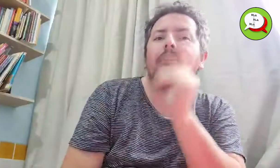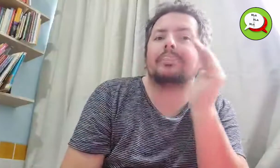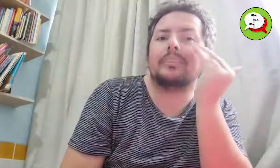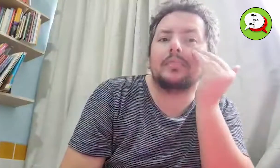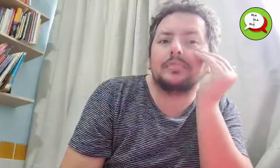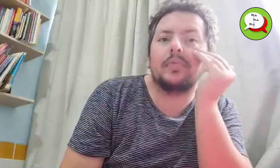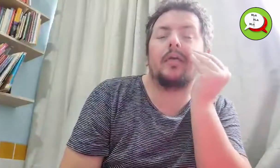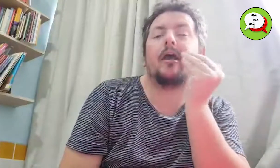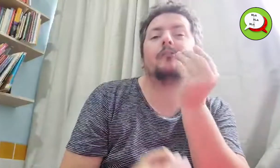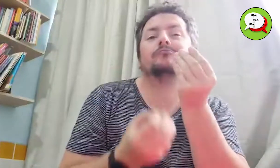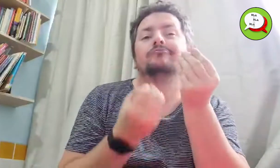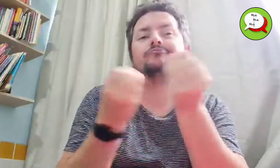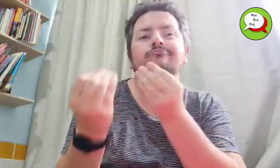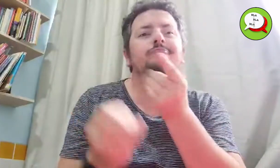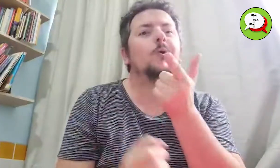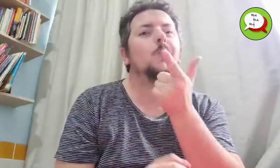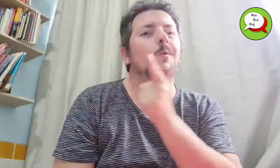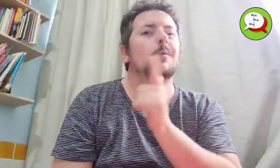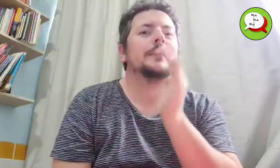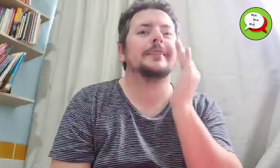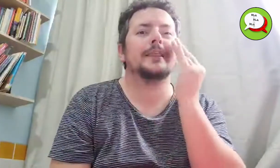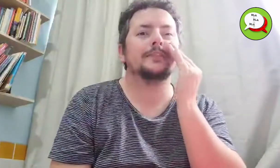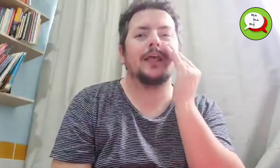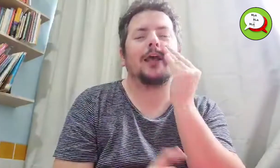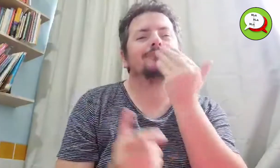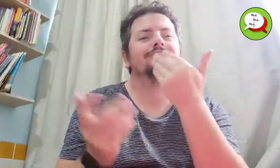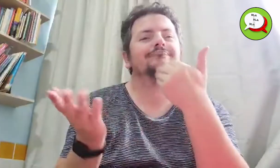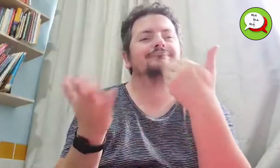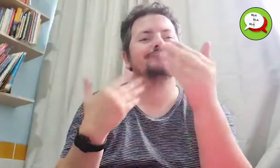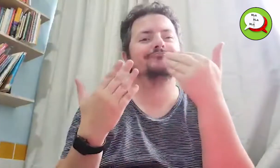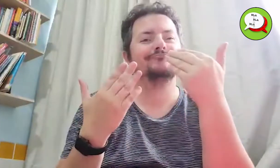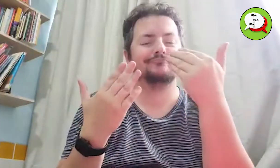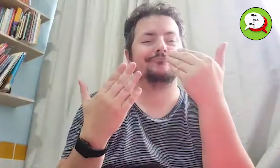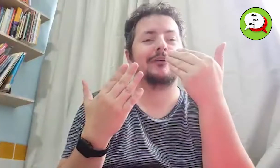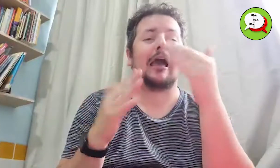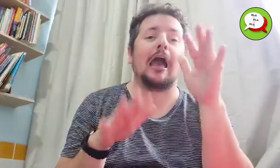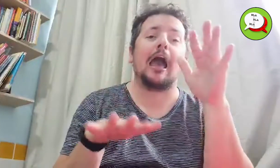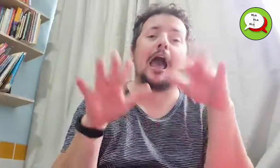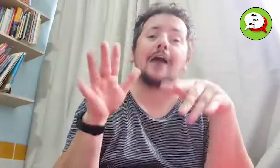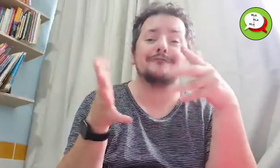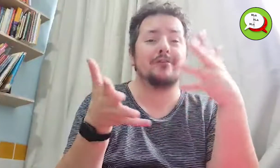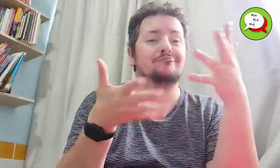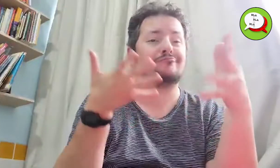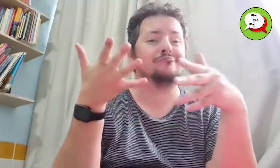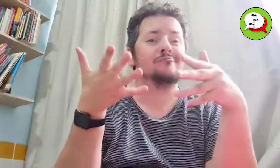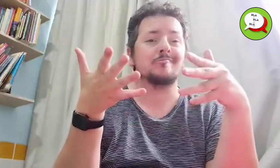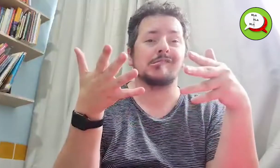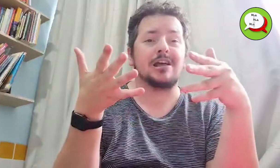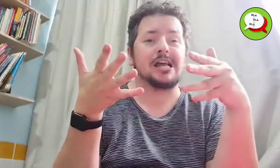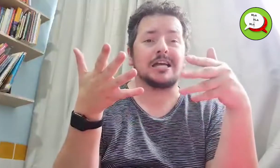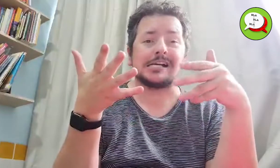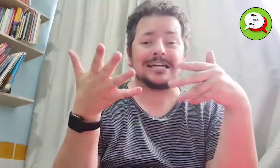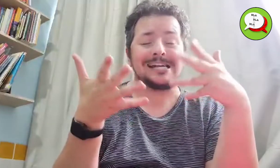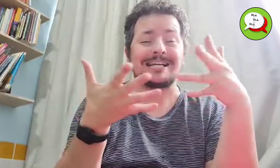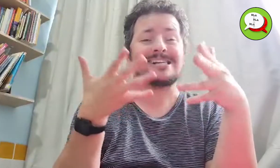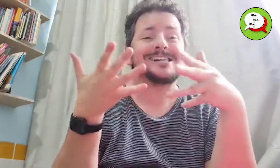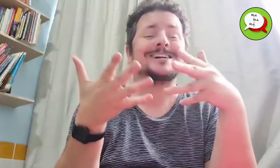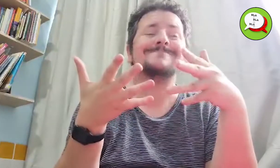e pensar nas estratégias para que ele então consiga entender o que você quer dizer, porque às vezes até